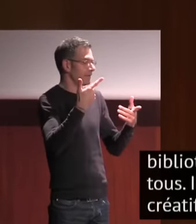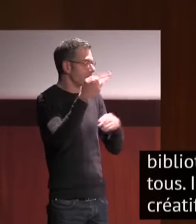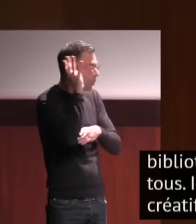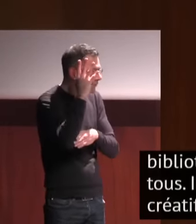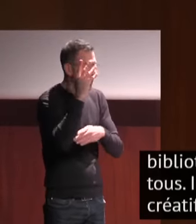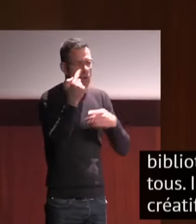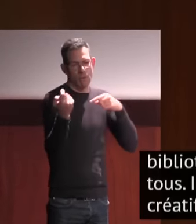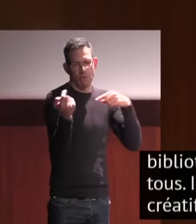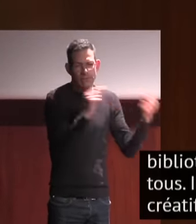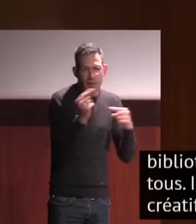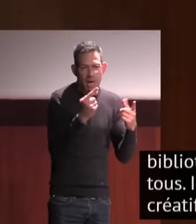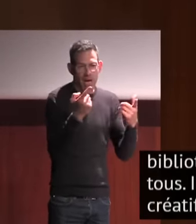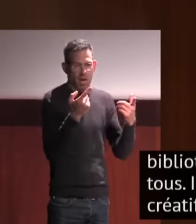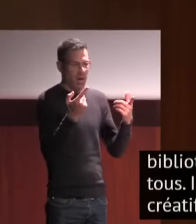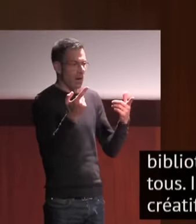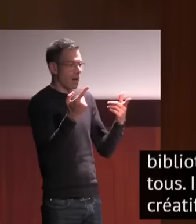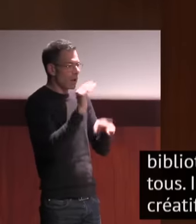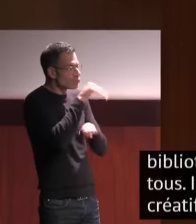des soirées jeux de société,